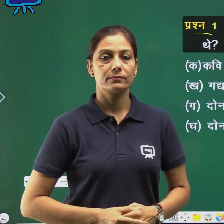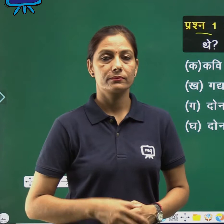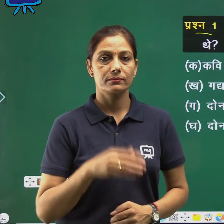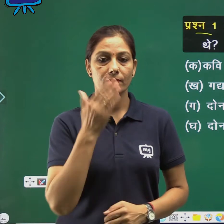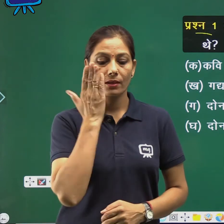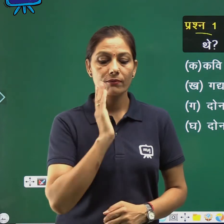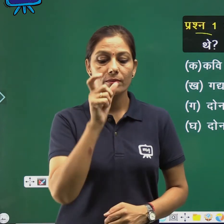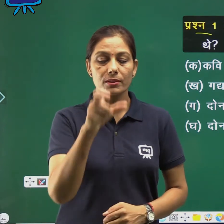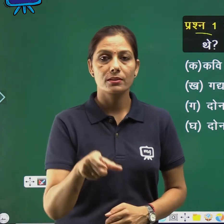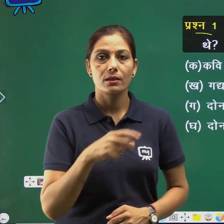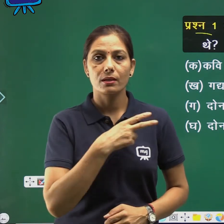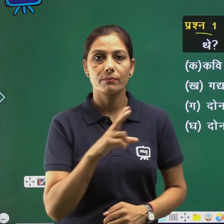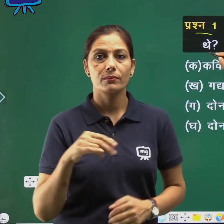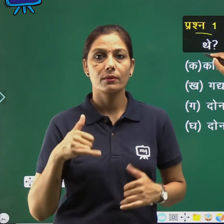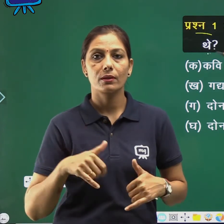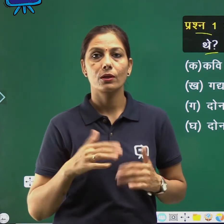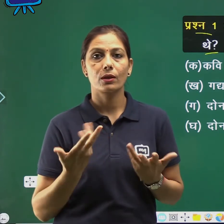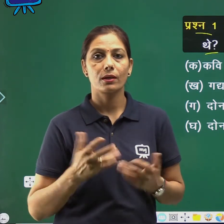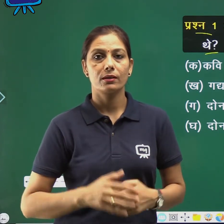कवि जयशंकर प्रसाद थे।